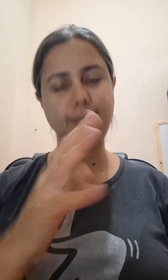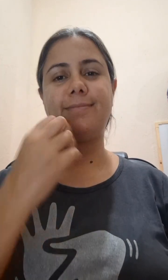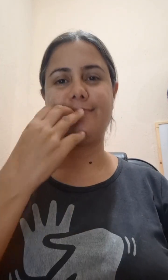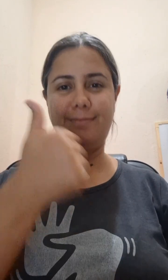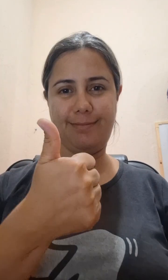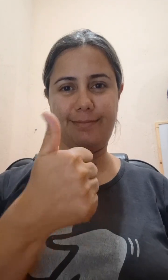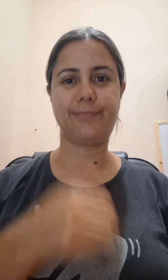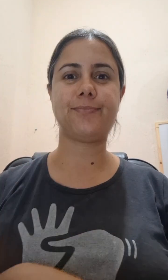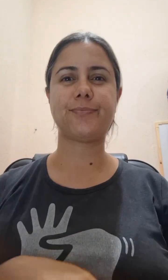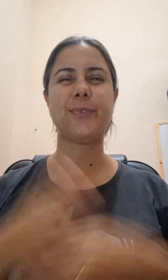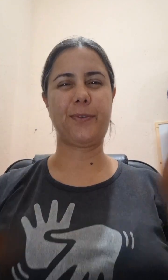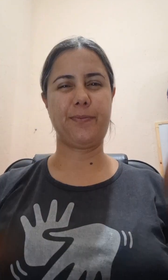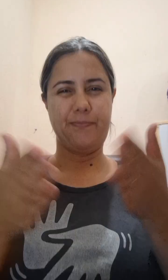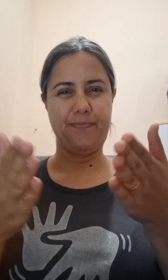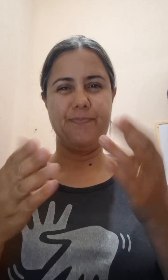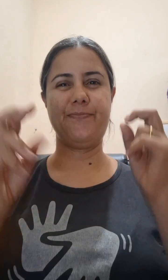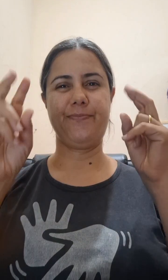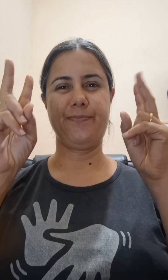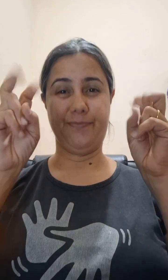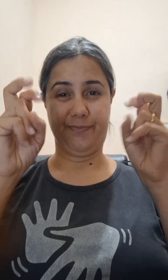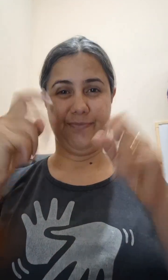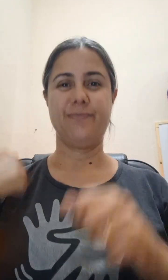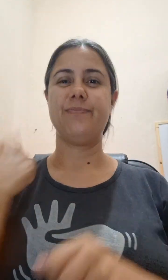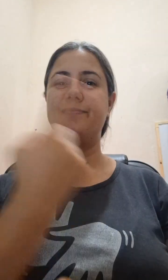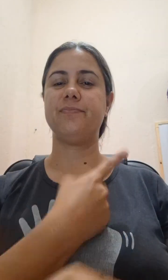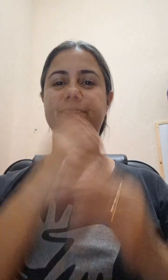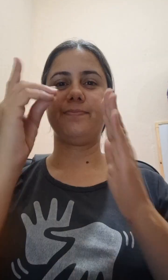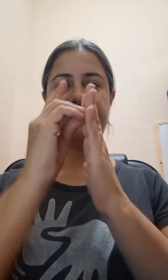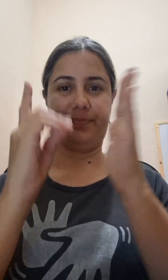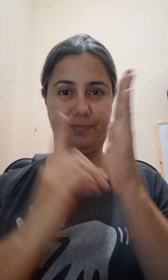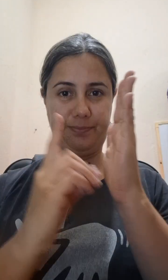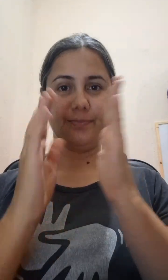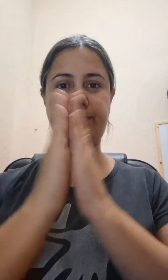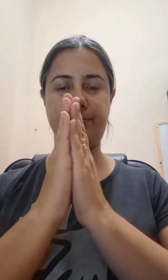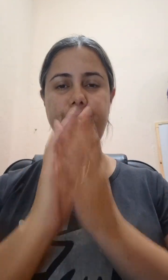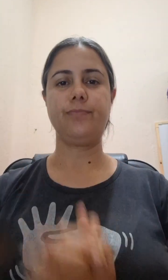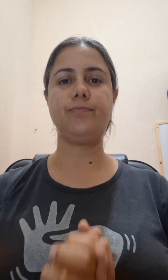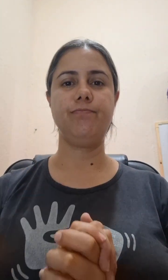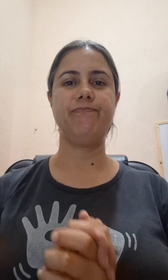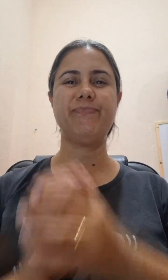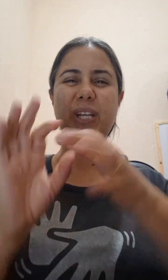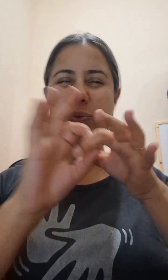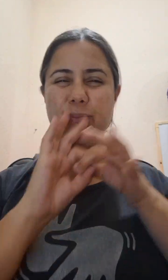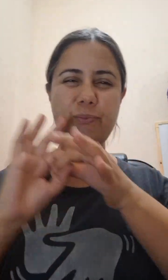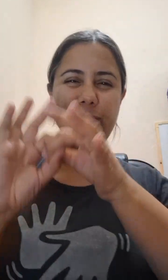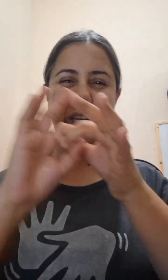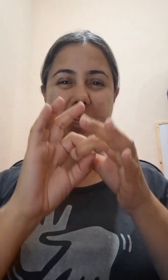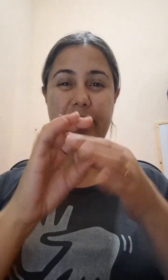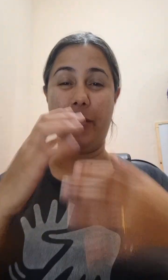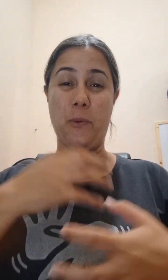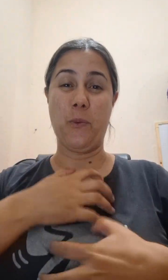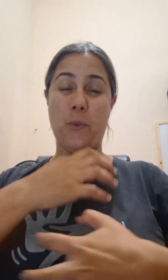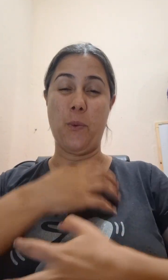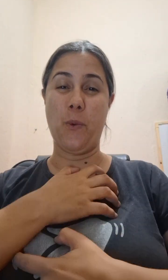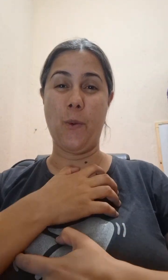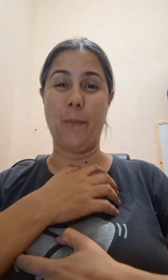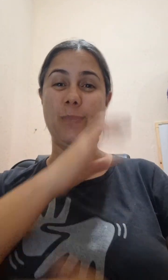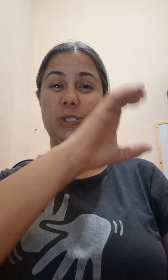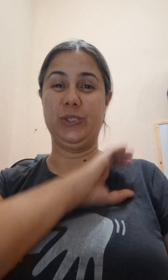Olá, tudo bem? Hoje o tema do nosso devocional é a unidade do corpo